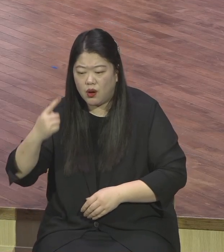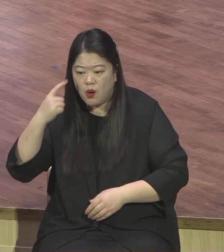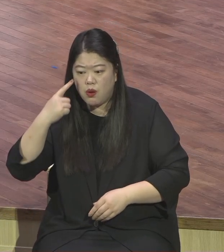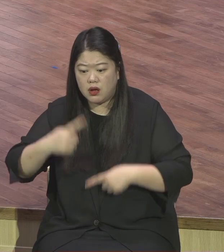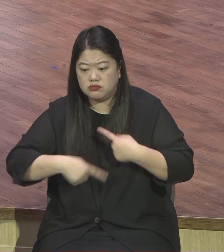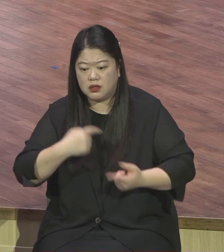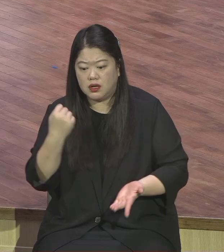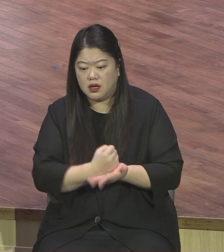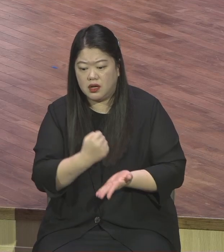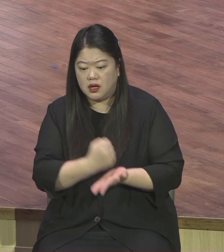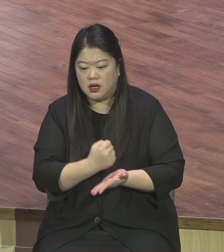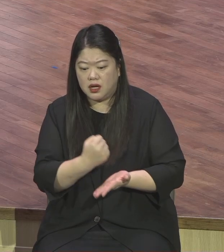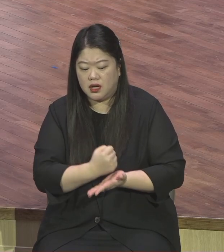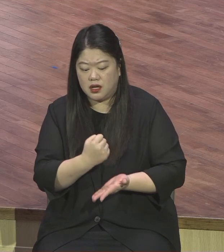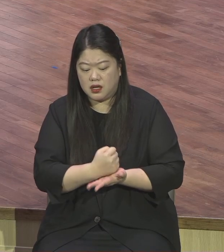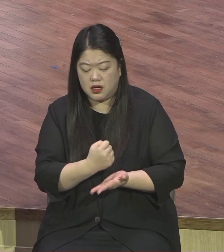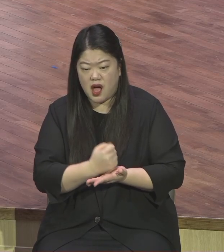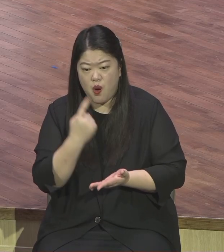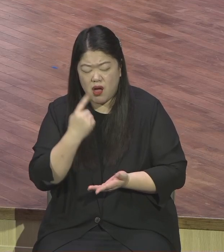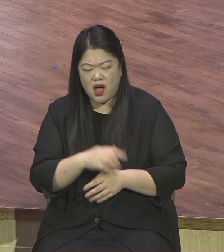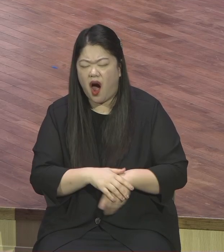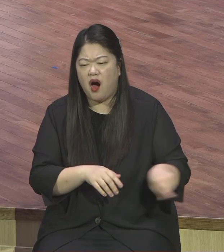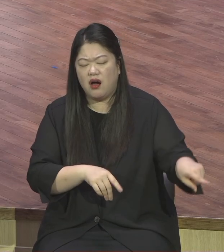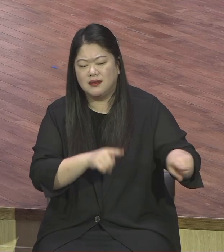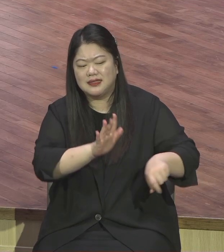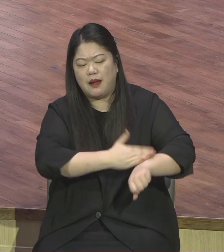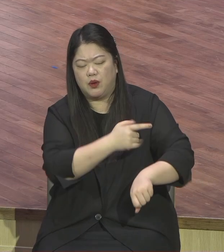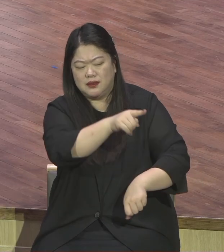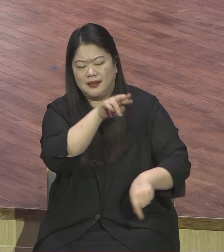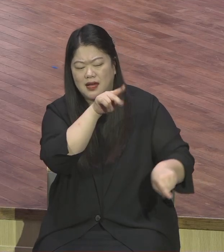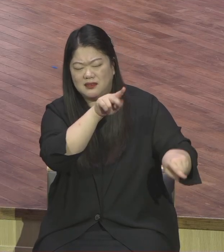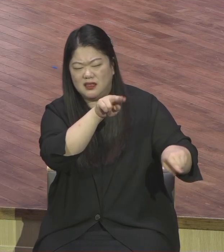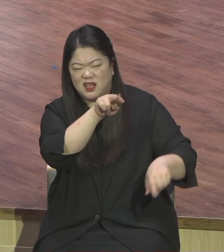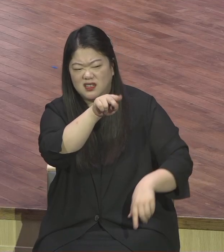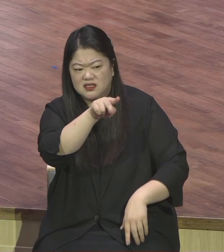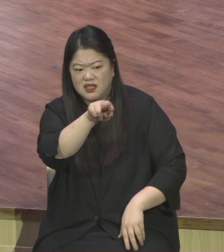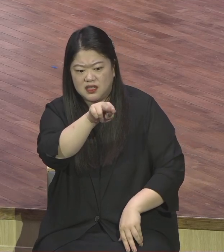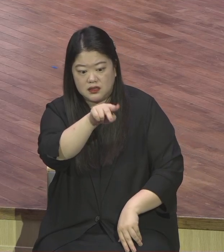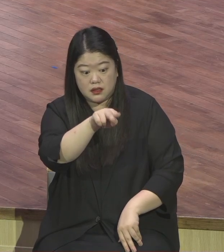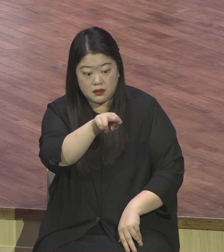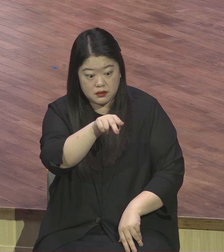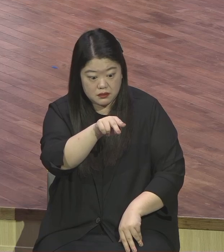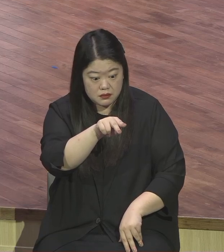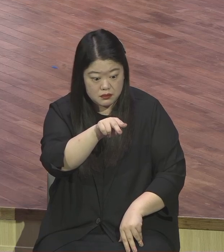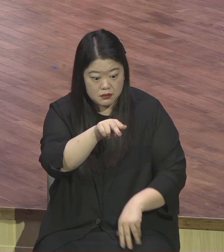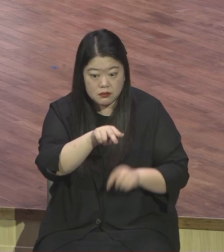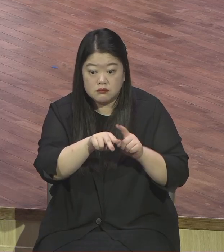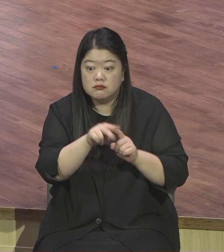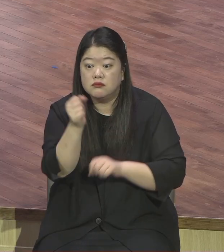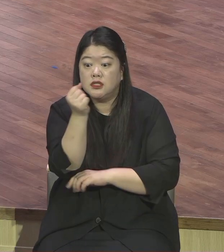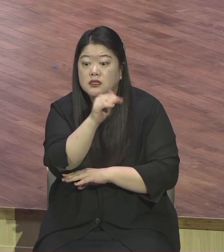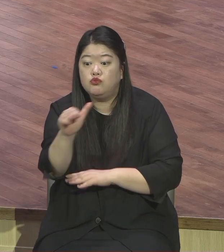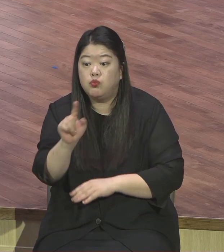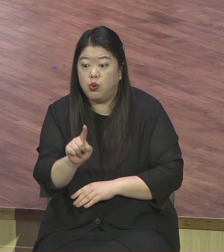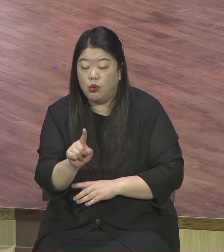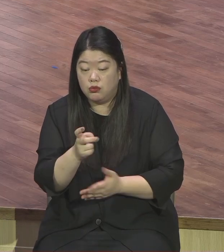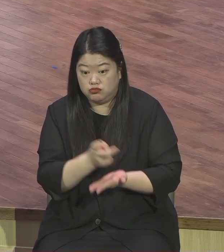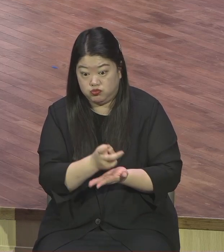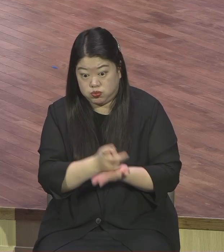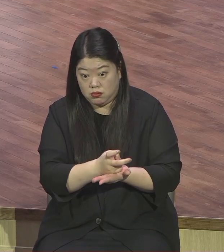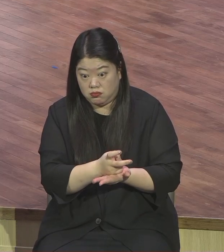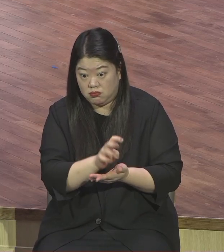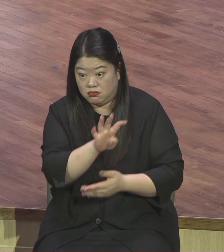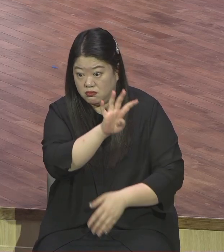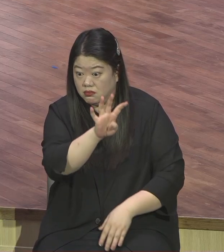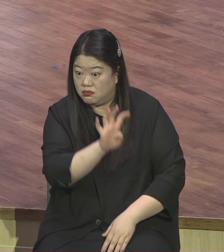율법 체질이거든. 율법은 그냥 계속 지적하는 거거든요. 하지 말라는 거거든요. 전부